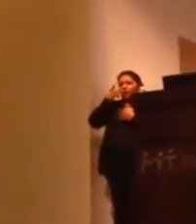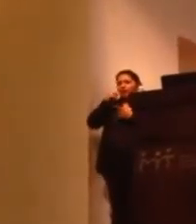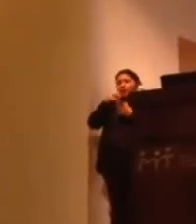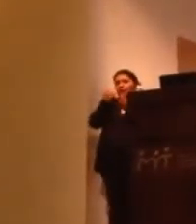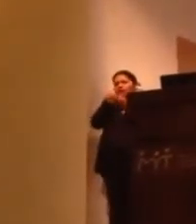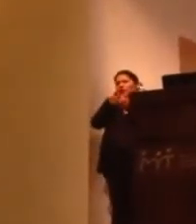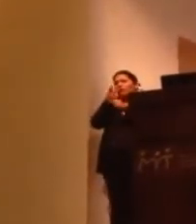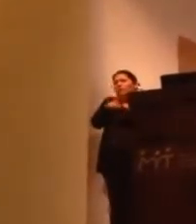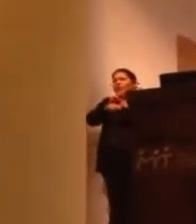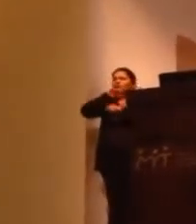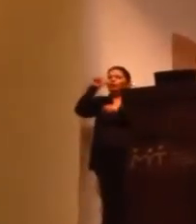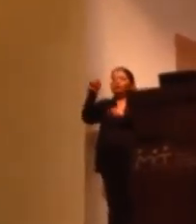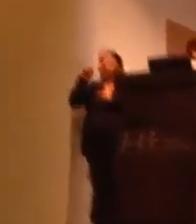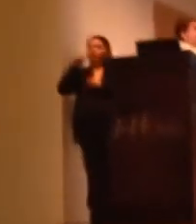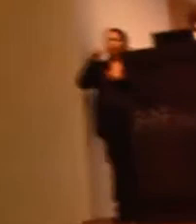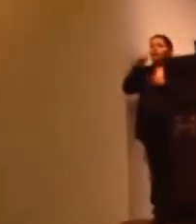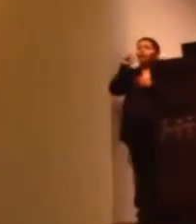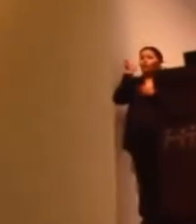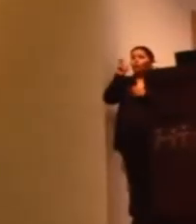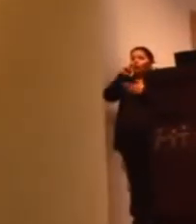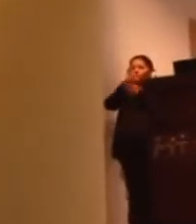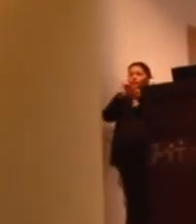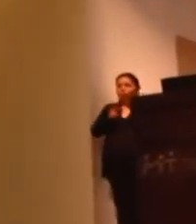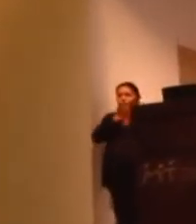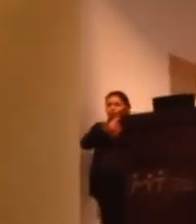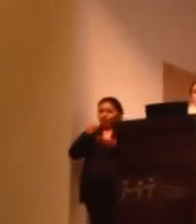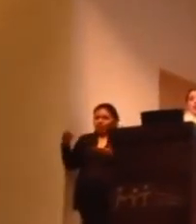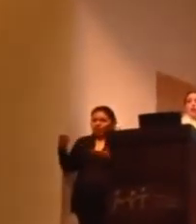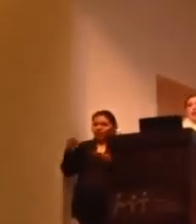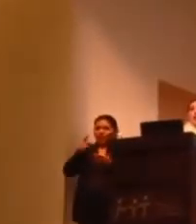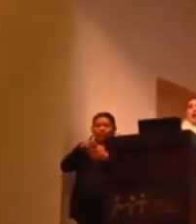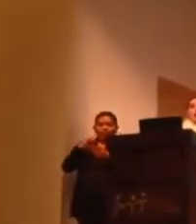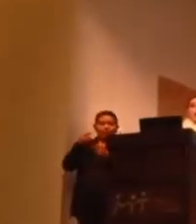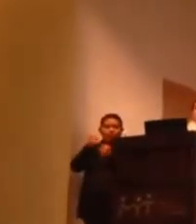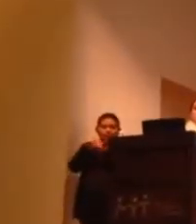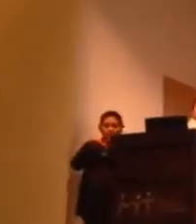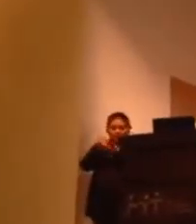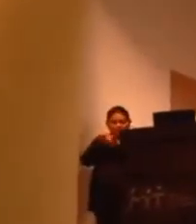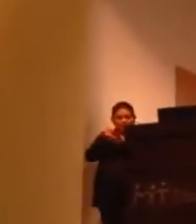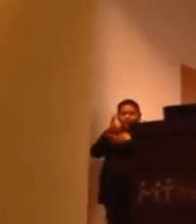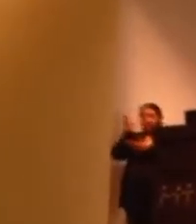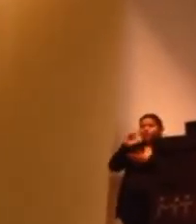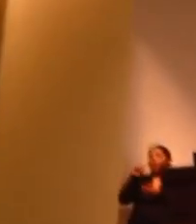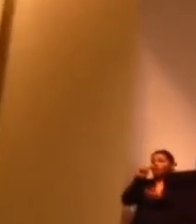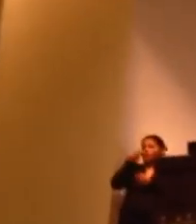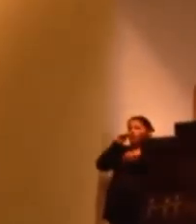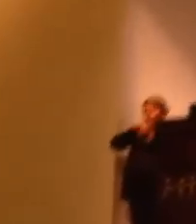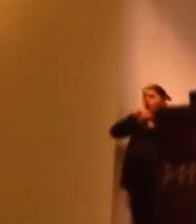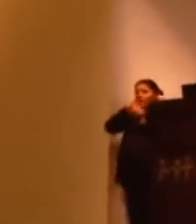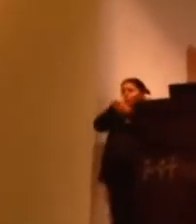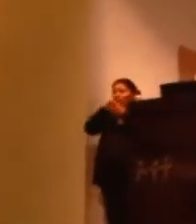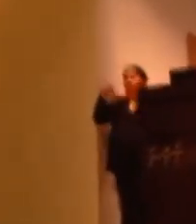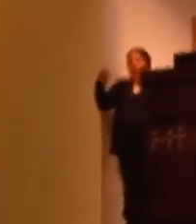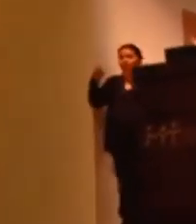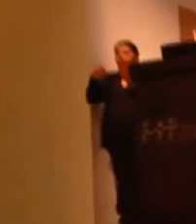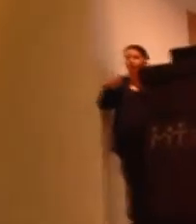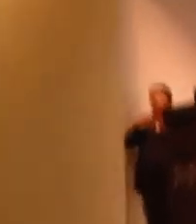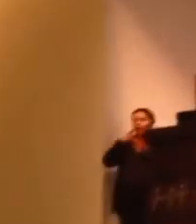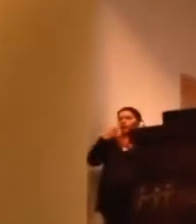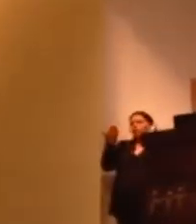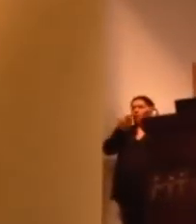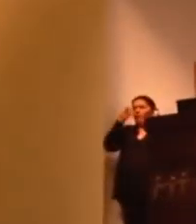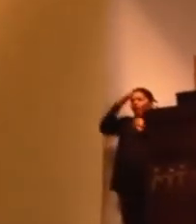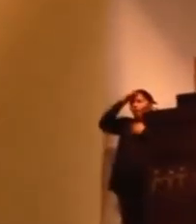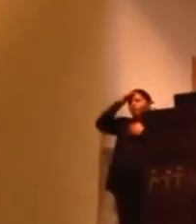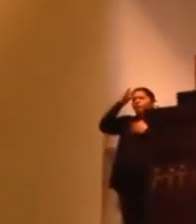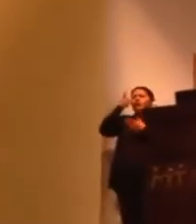tú planificas, la planificación está en esta parte azul sobre todo. Cuando tú planificas, estás analizando las consecuencias,